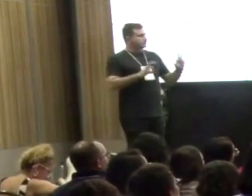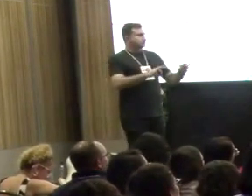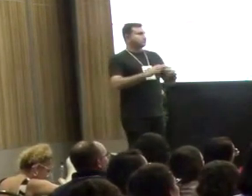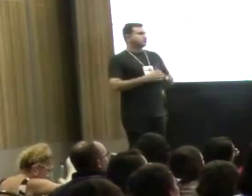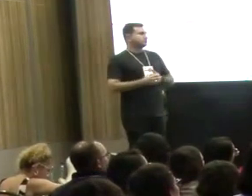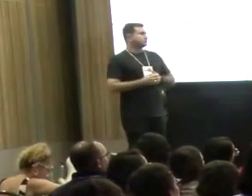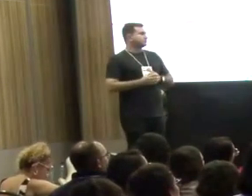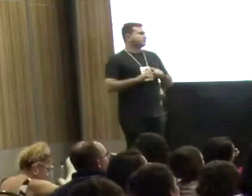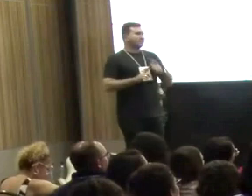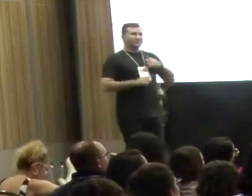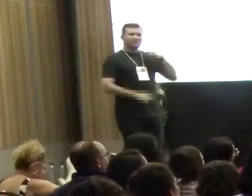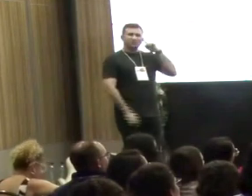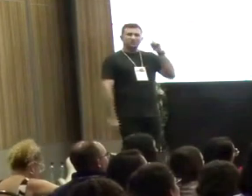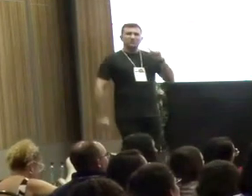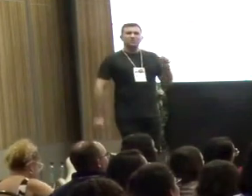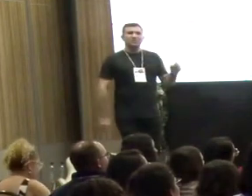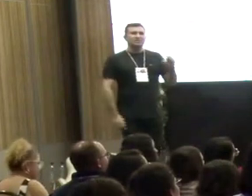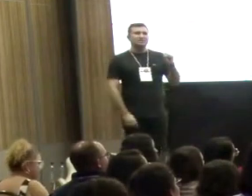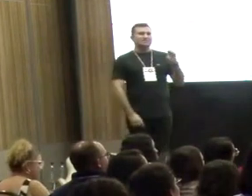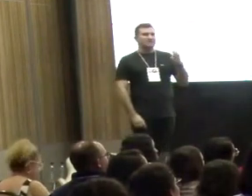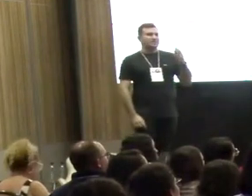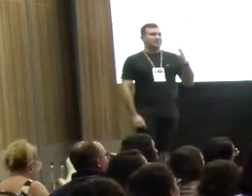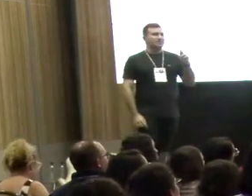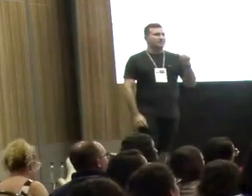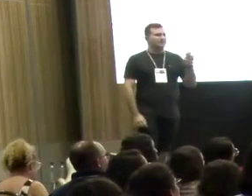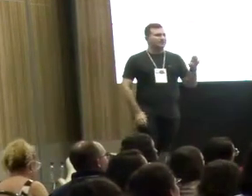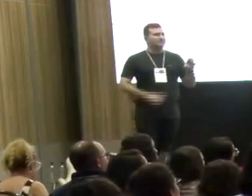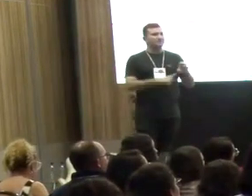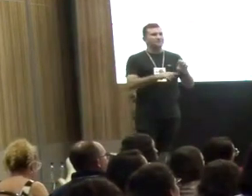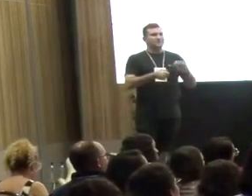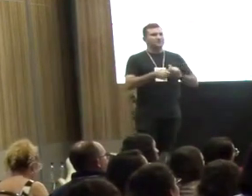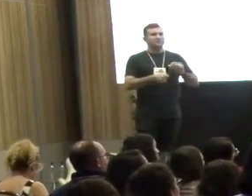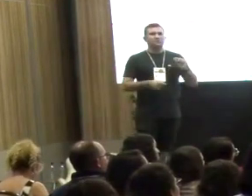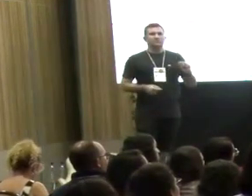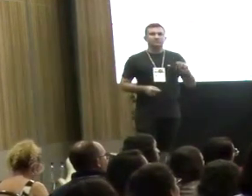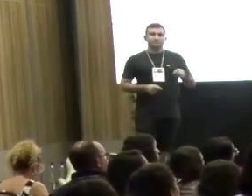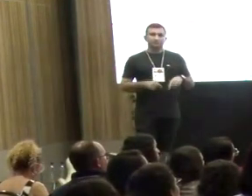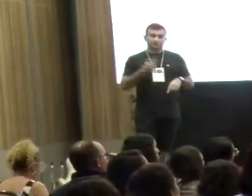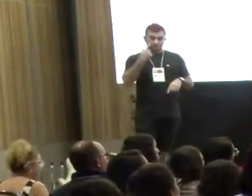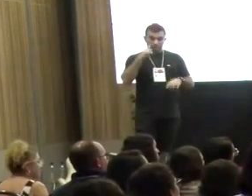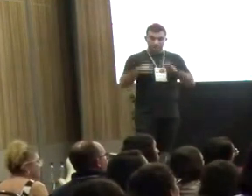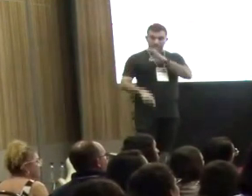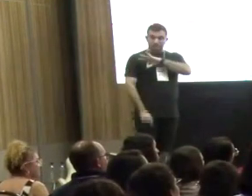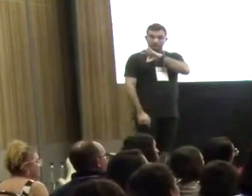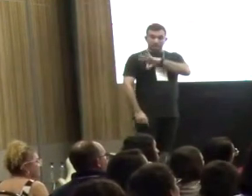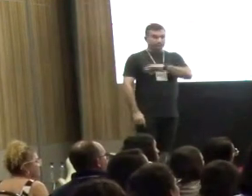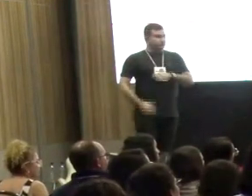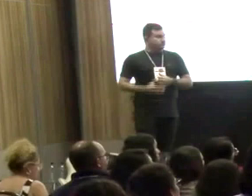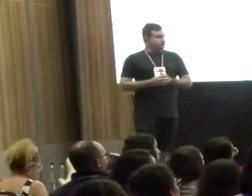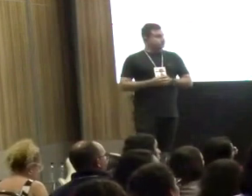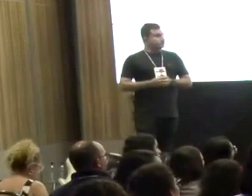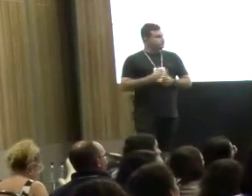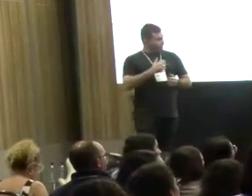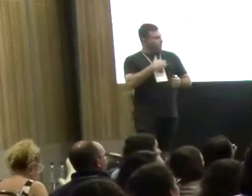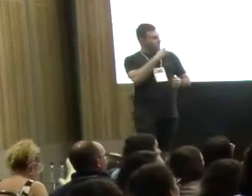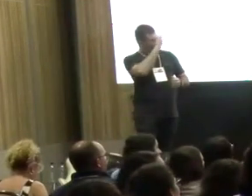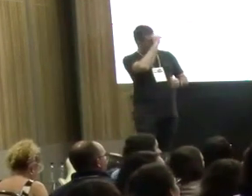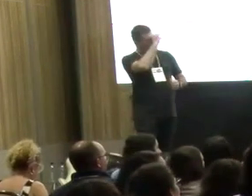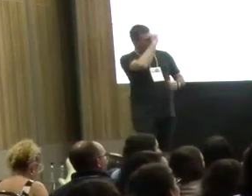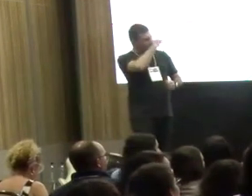Adilson, eu não sei nem o que o SEBRAE faz. Aí ele falou, olha o salário. Eu falei, eu aprendo.